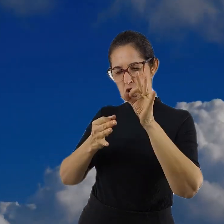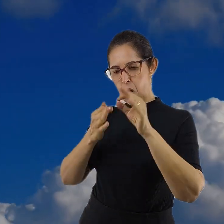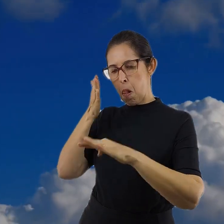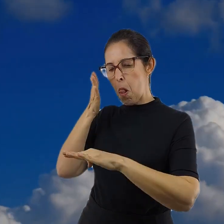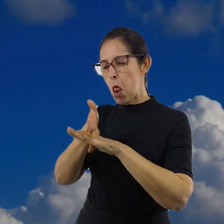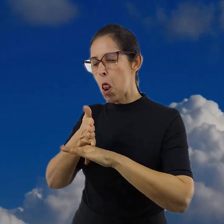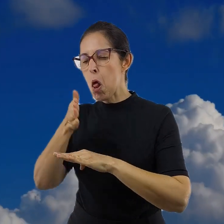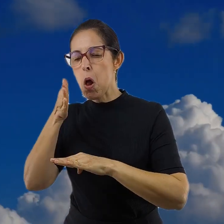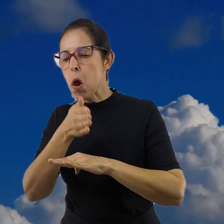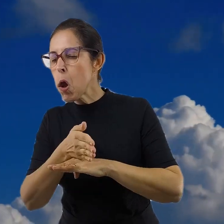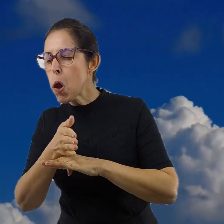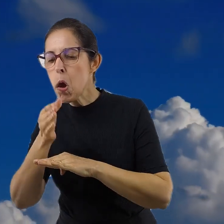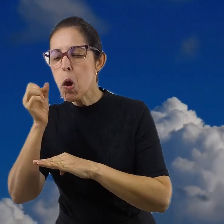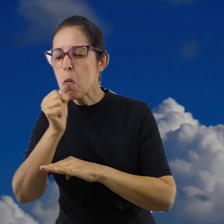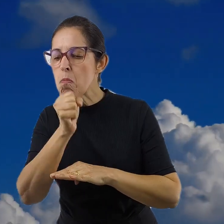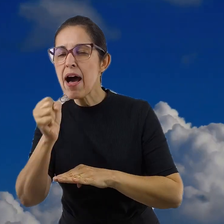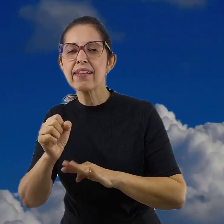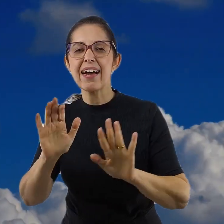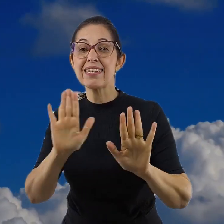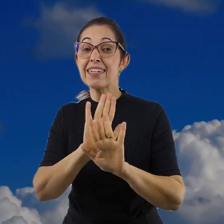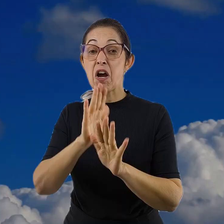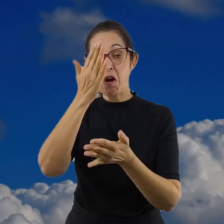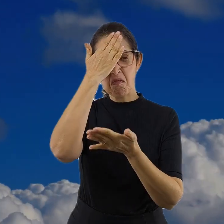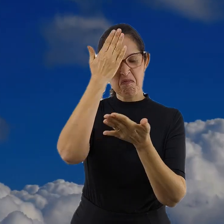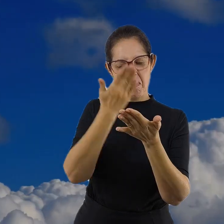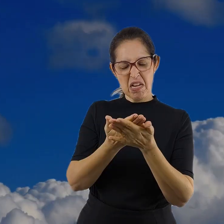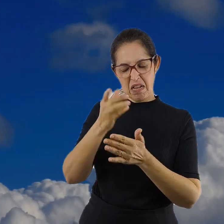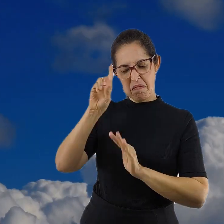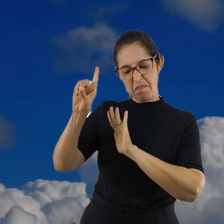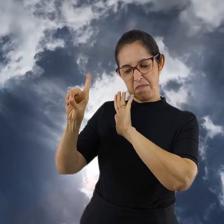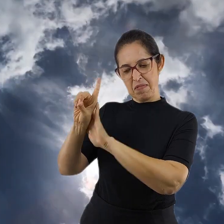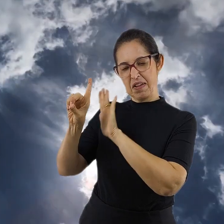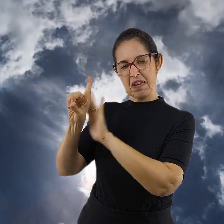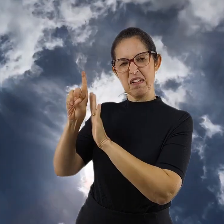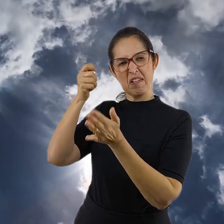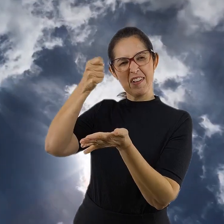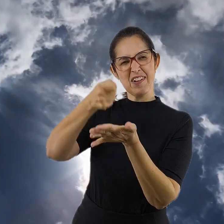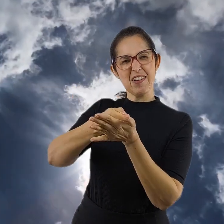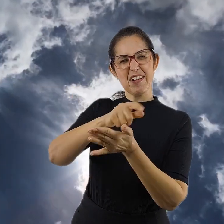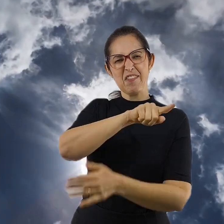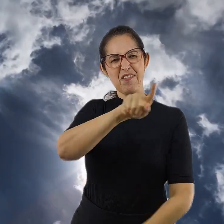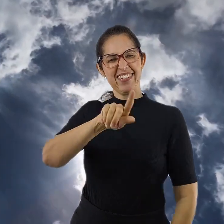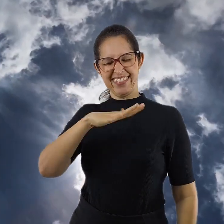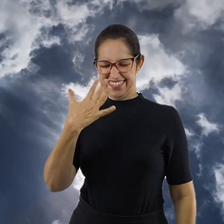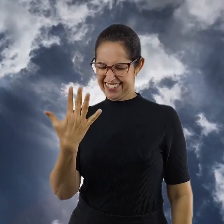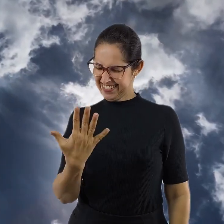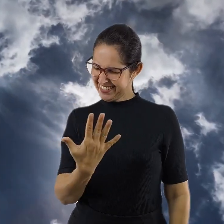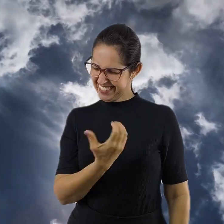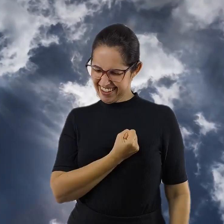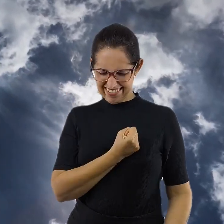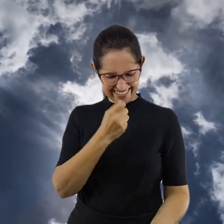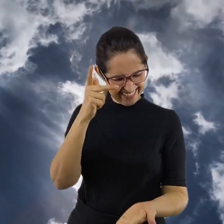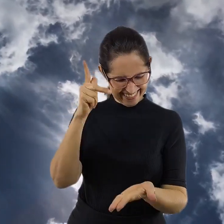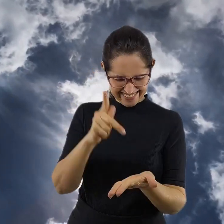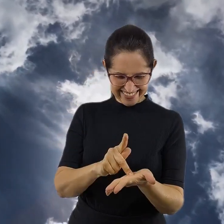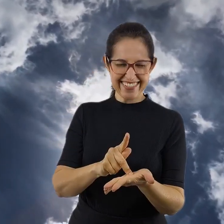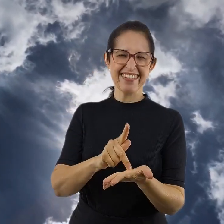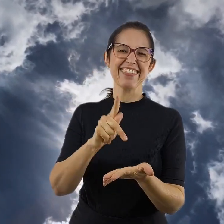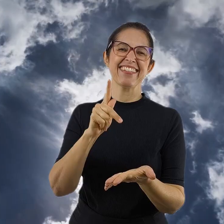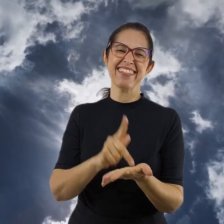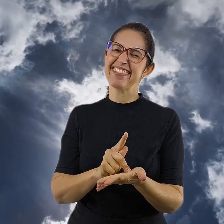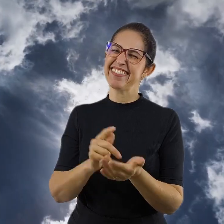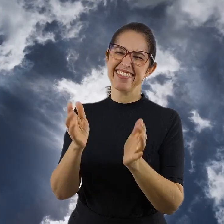quem confiar na minha palavra que está empenhada, está completamente salvo, plenamente